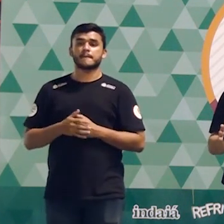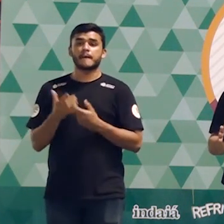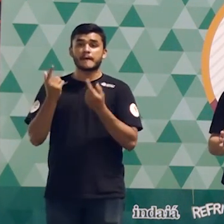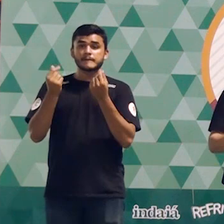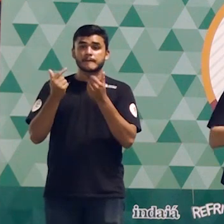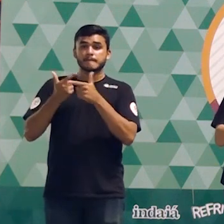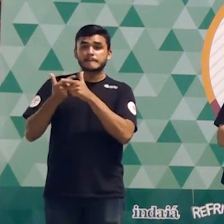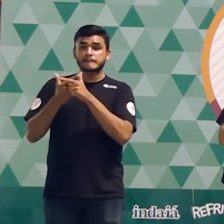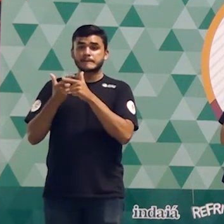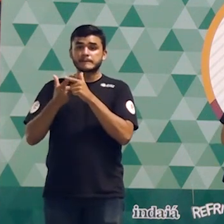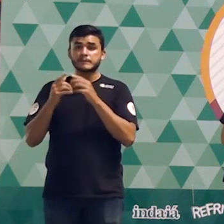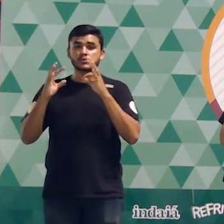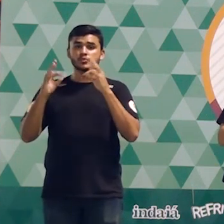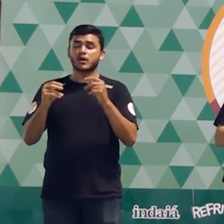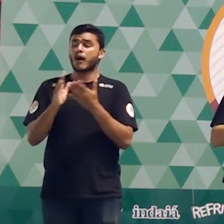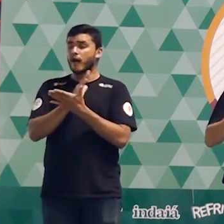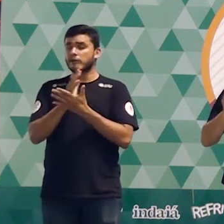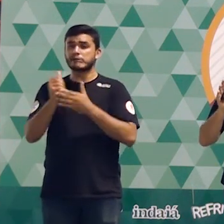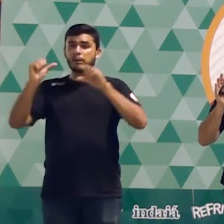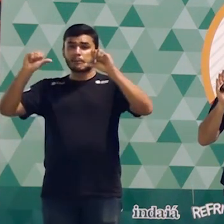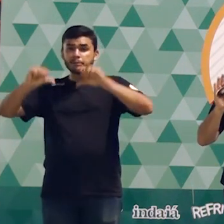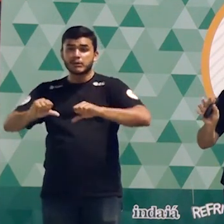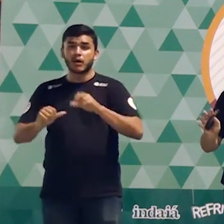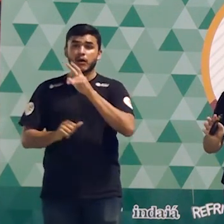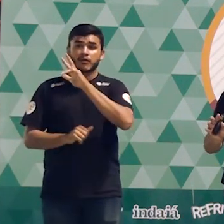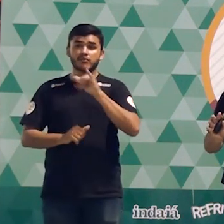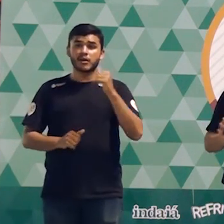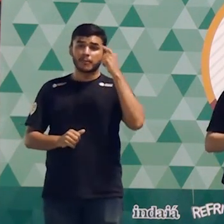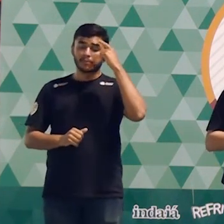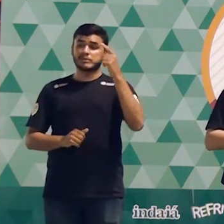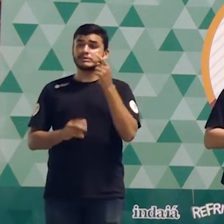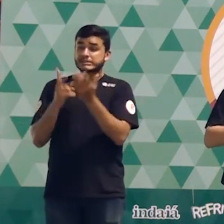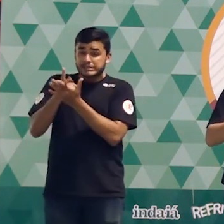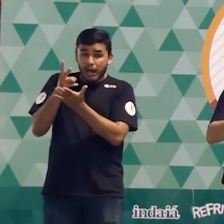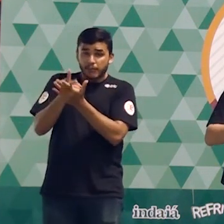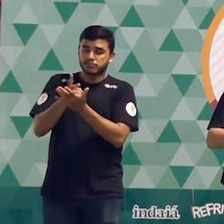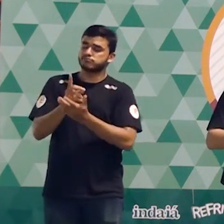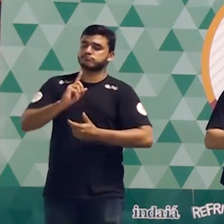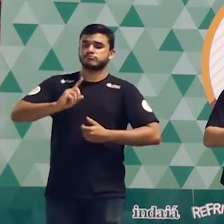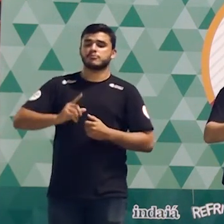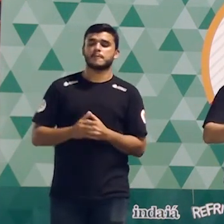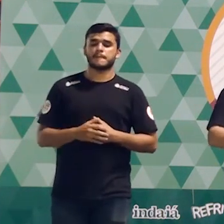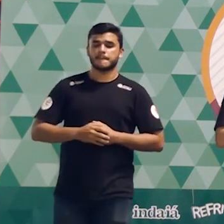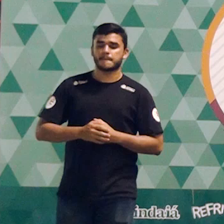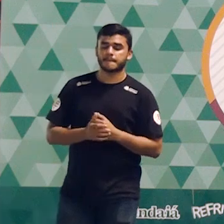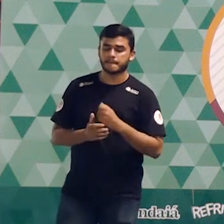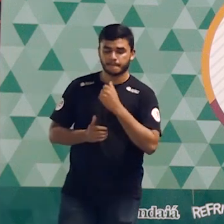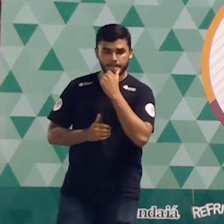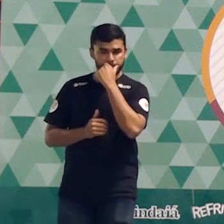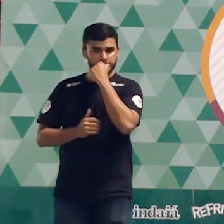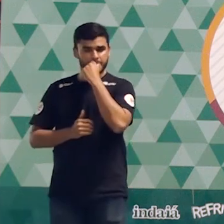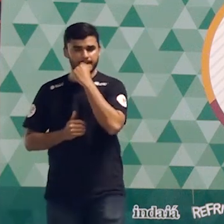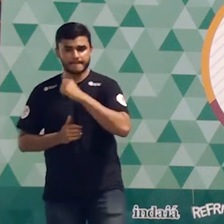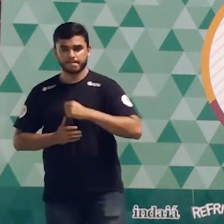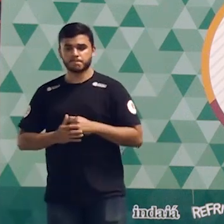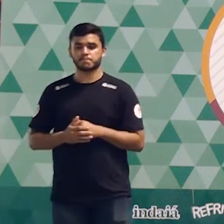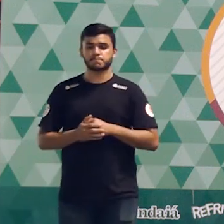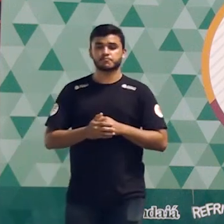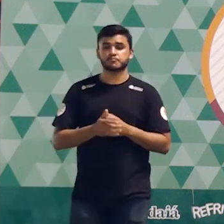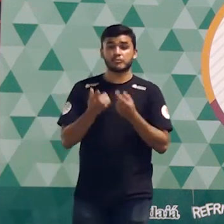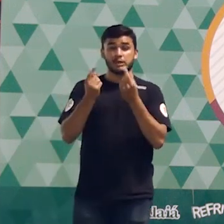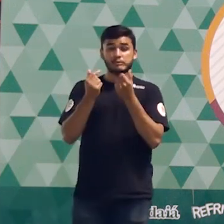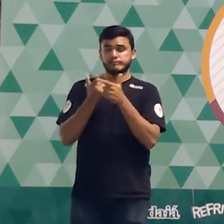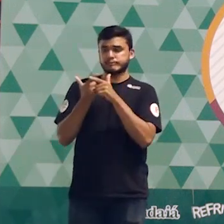Nenhuma crise dura para sempre. Algumas são piores, mas nenhuma dura para sempre. Então deixa eu te dar o seguinte exemplo. Imagine que quando a crise